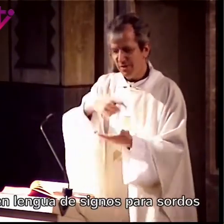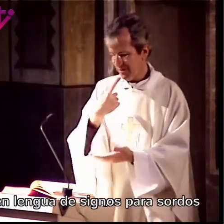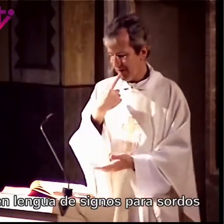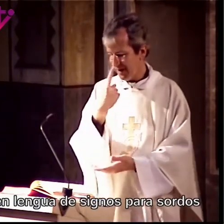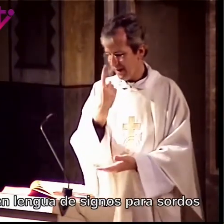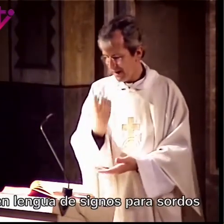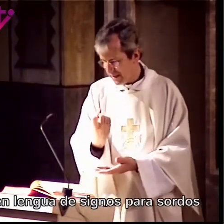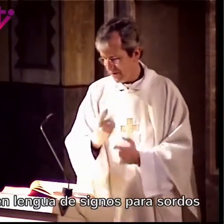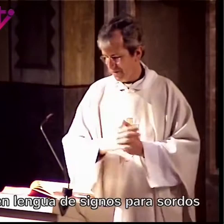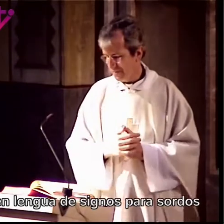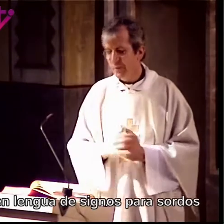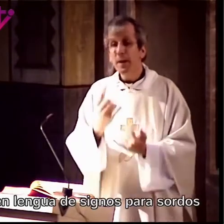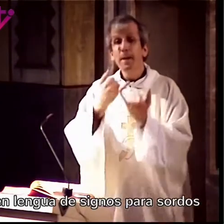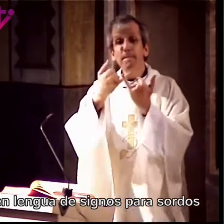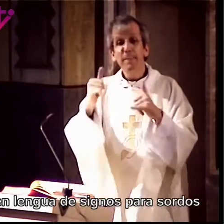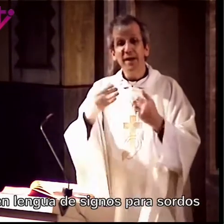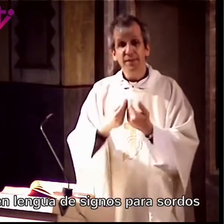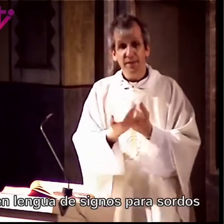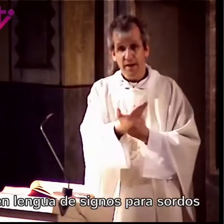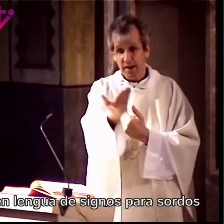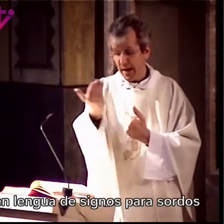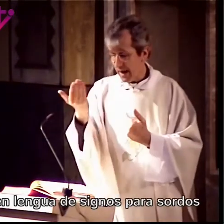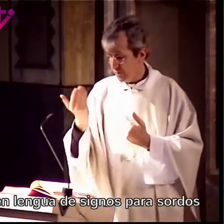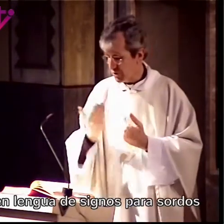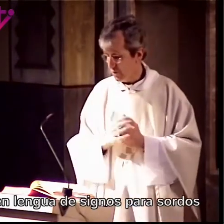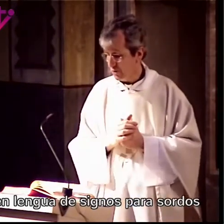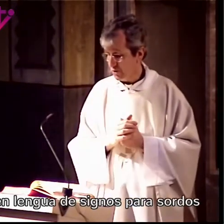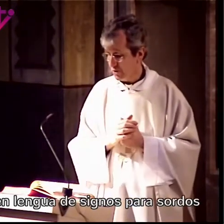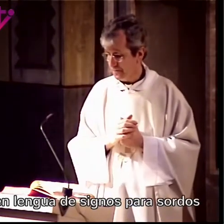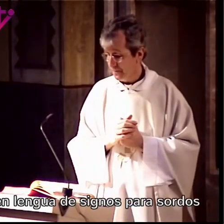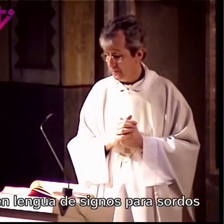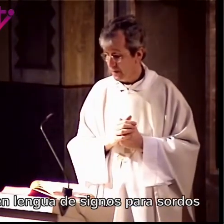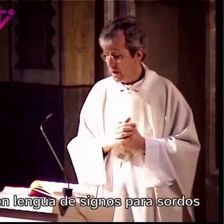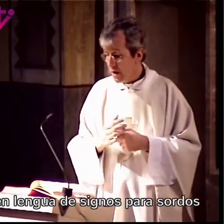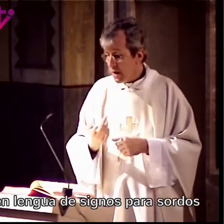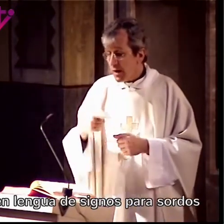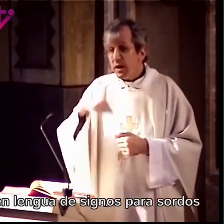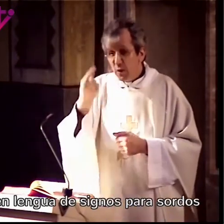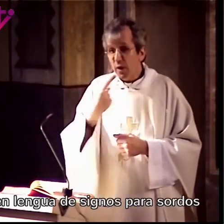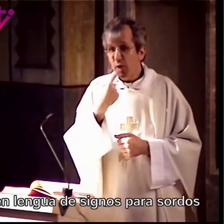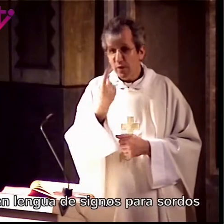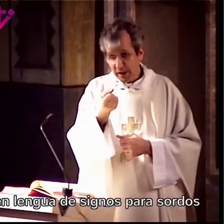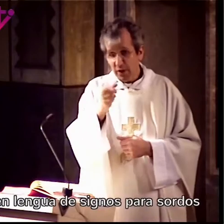y les dijo Paz a vosotros. Y luego le dijo